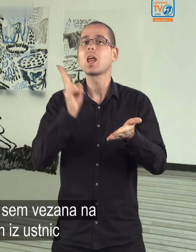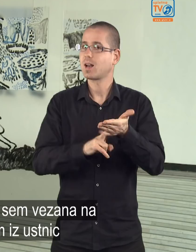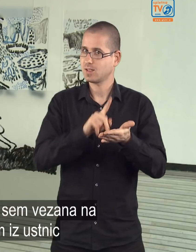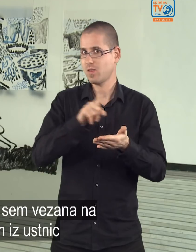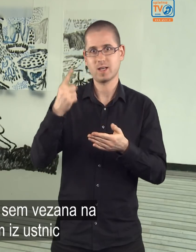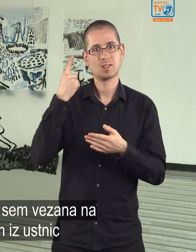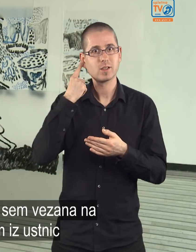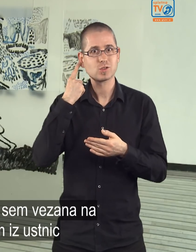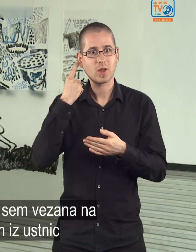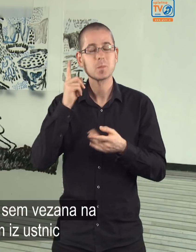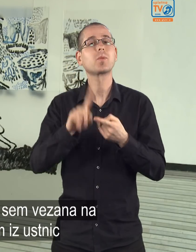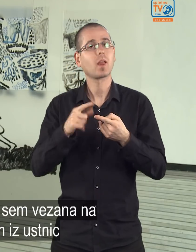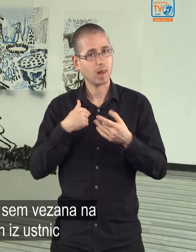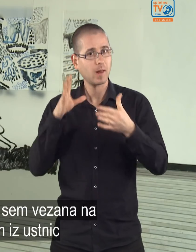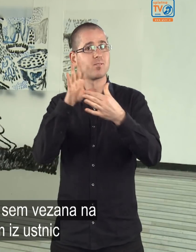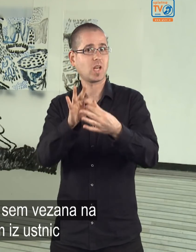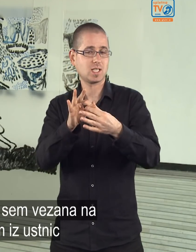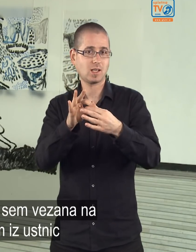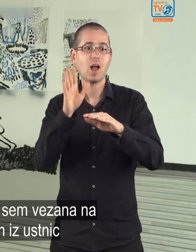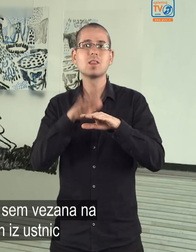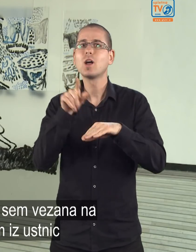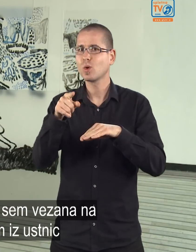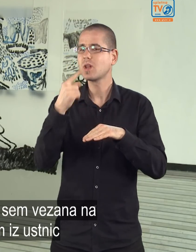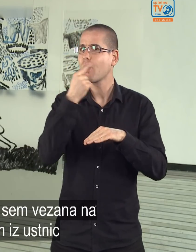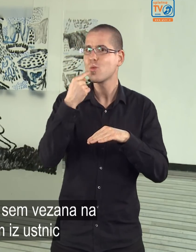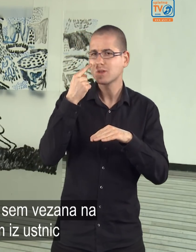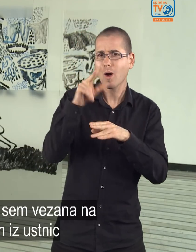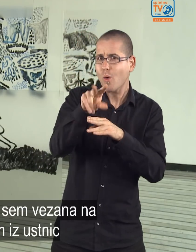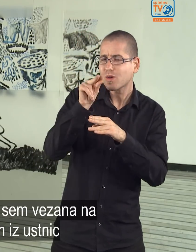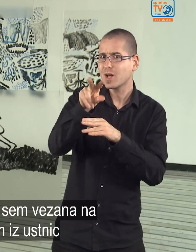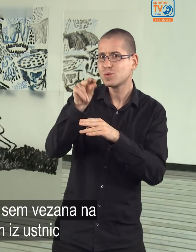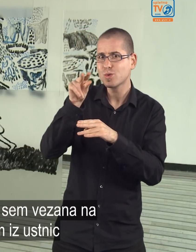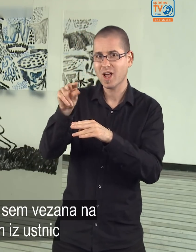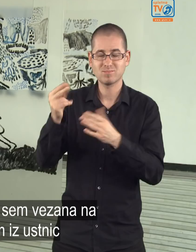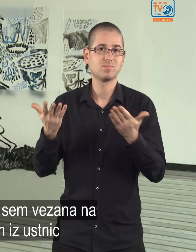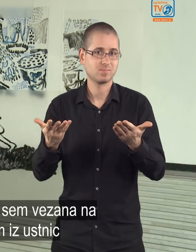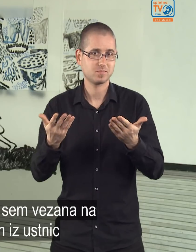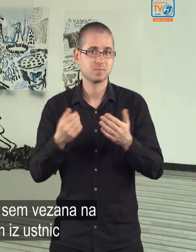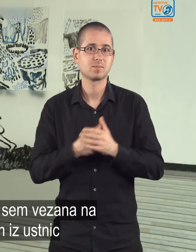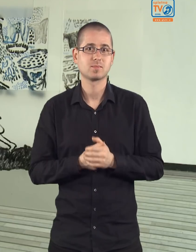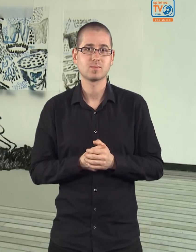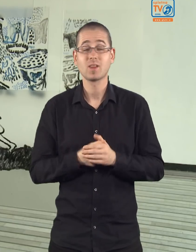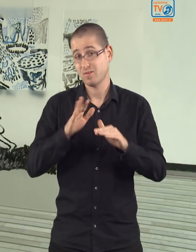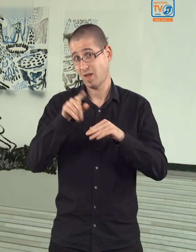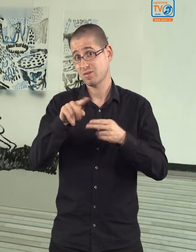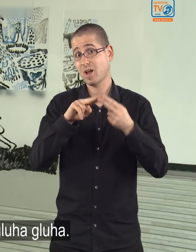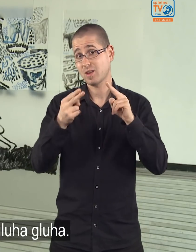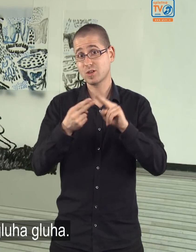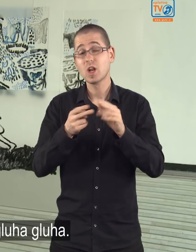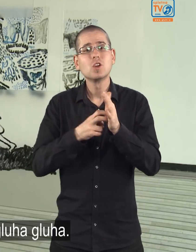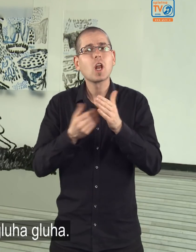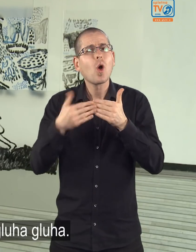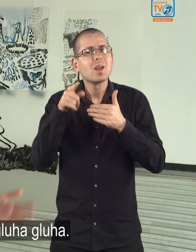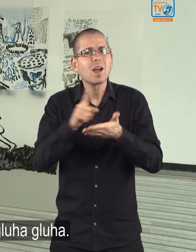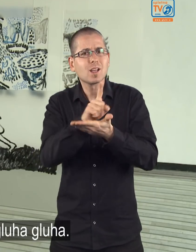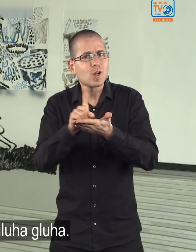pa res ne slišim, in sem vezana na to, da odgledujem iz ustnic ali pa tako. na tak način,